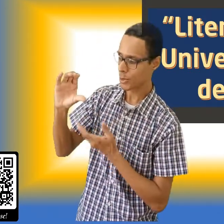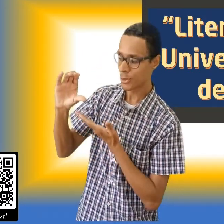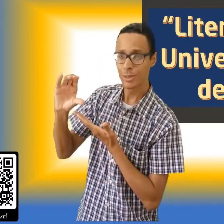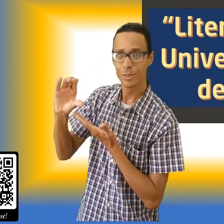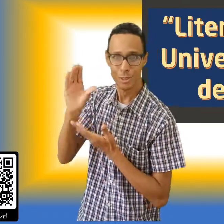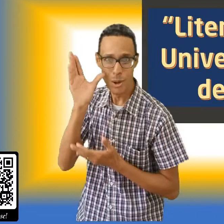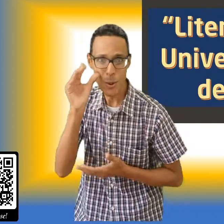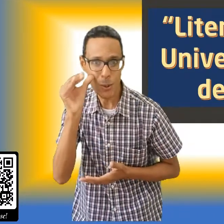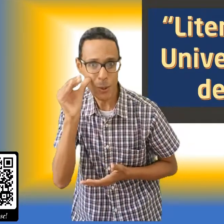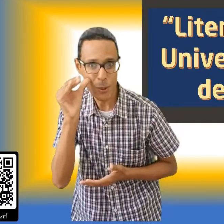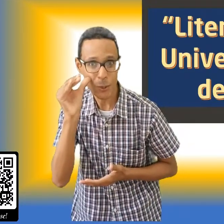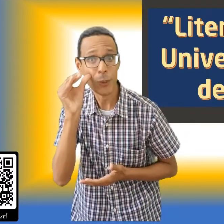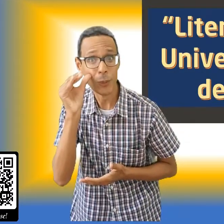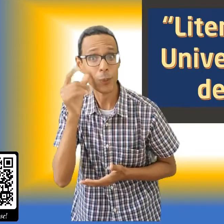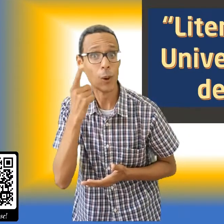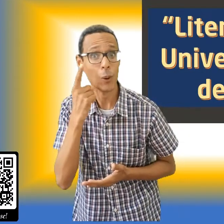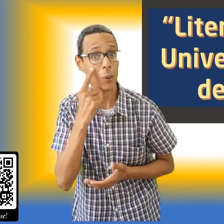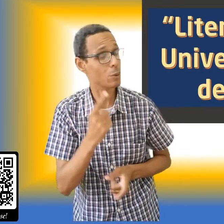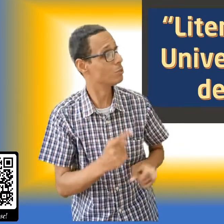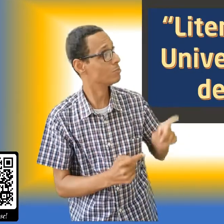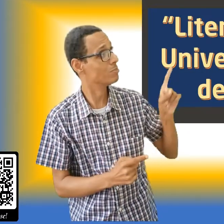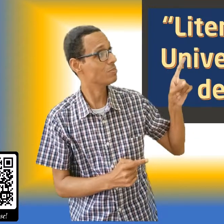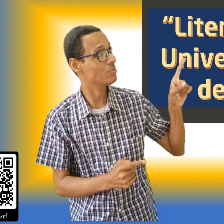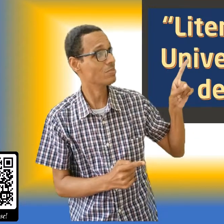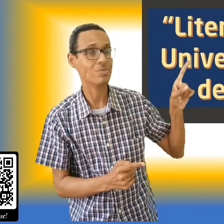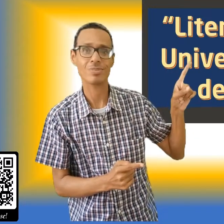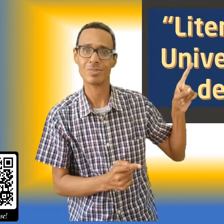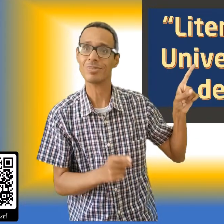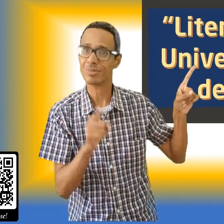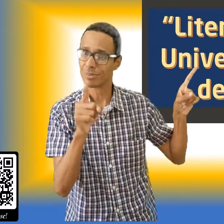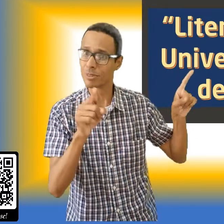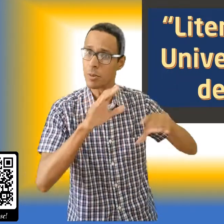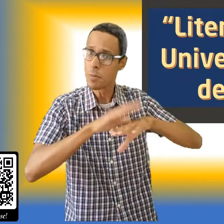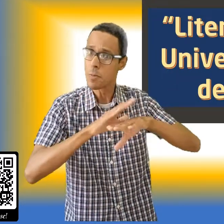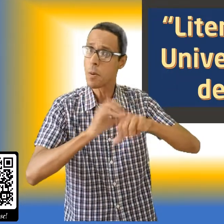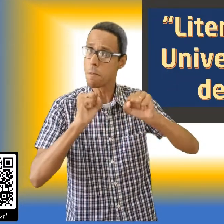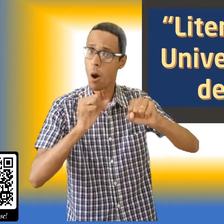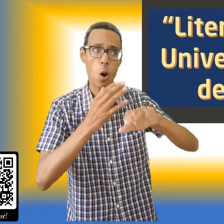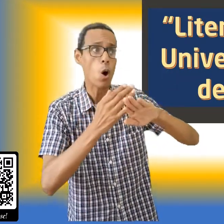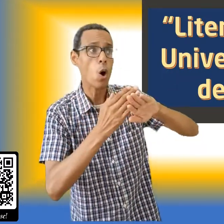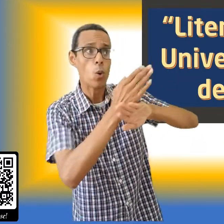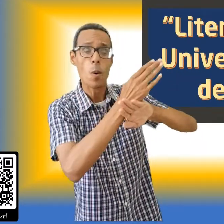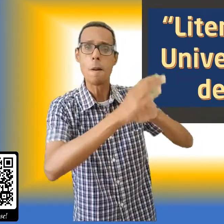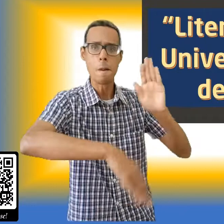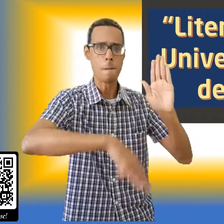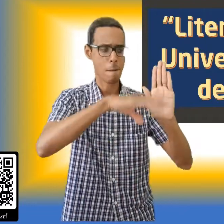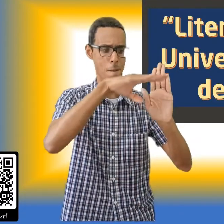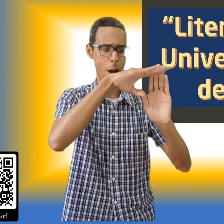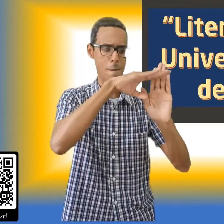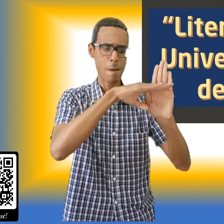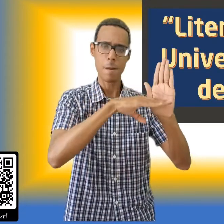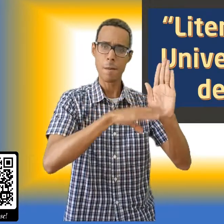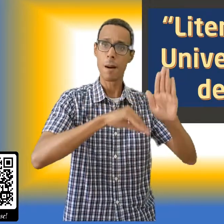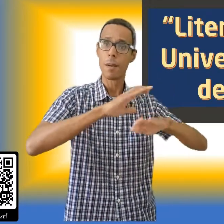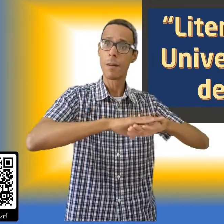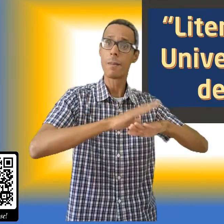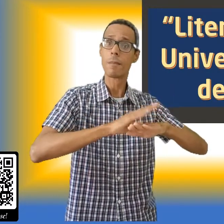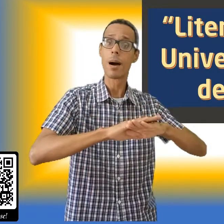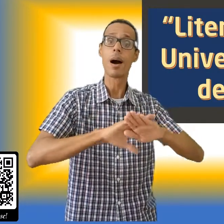Ficou curioso? Já clique neste card aqui acima, acesse a playlist dos autores e marque em